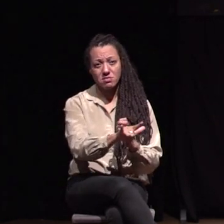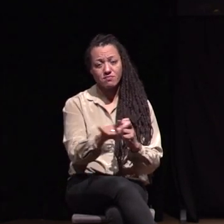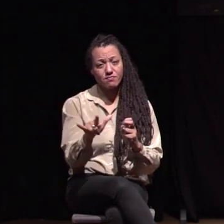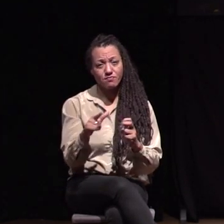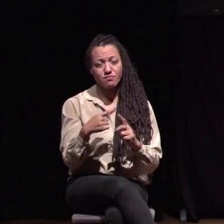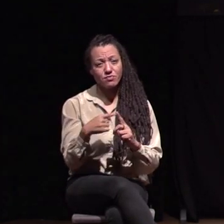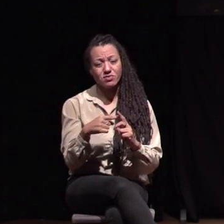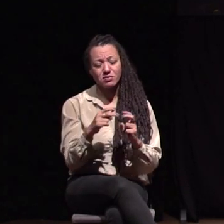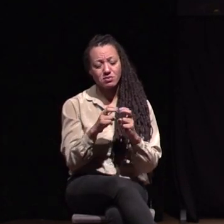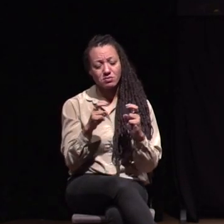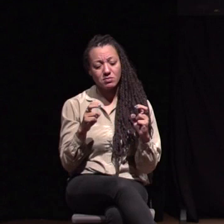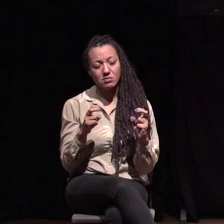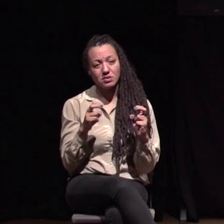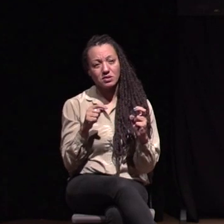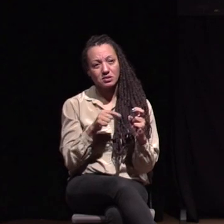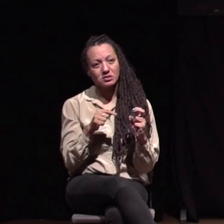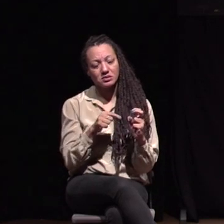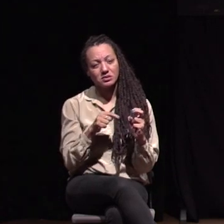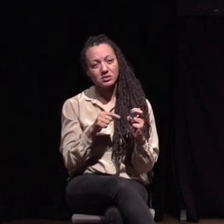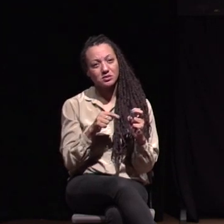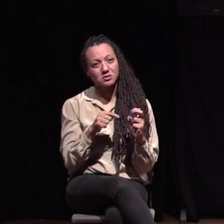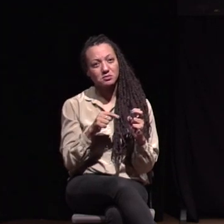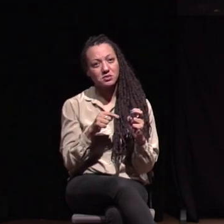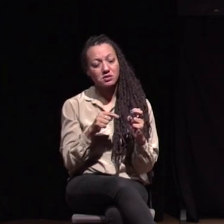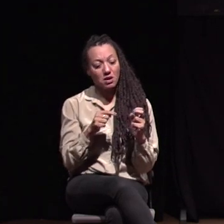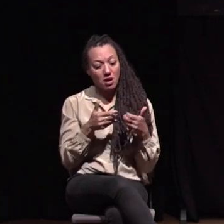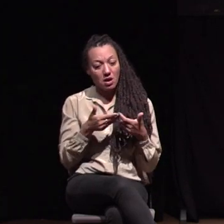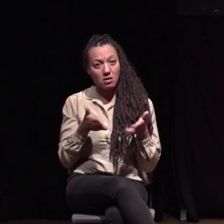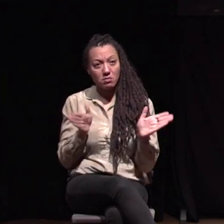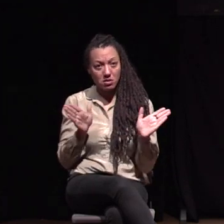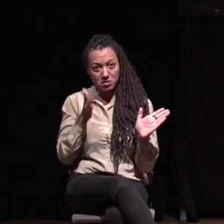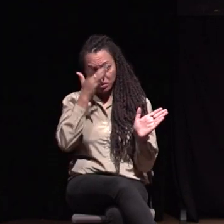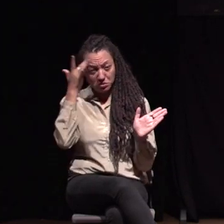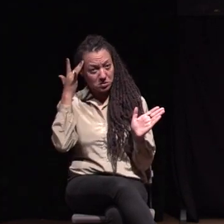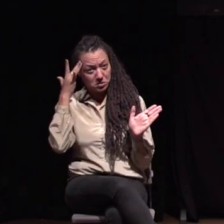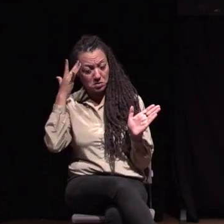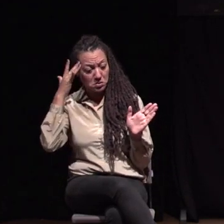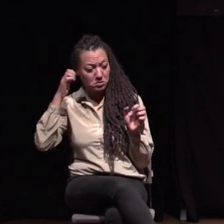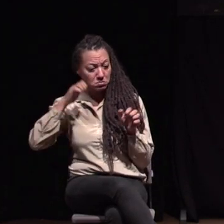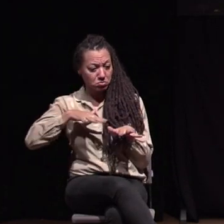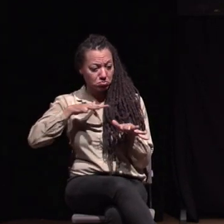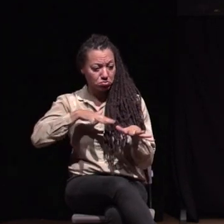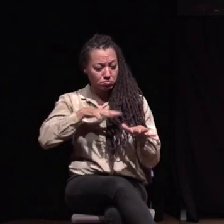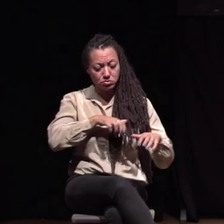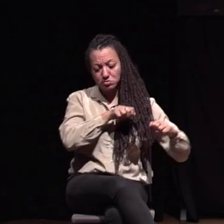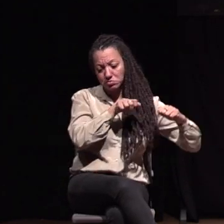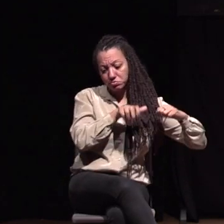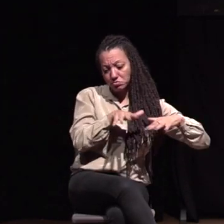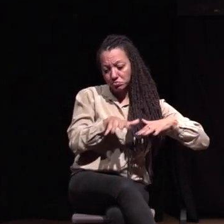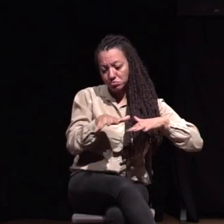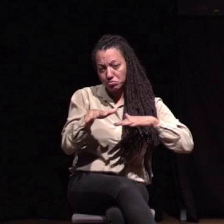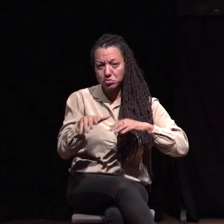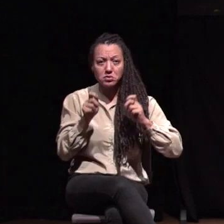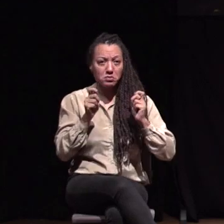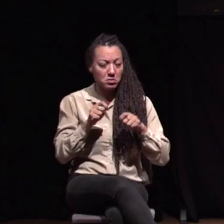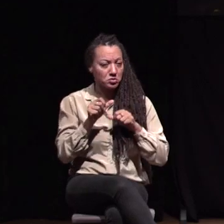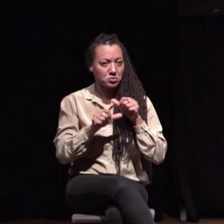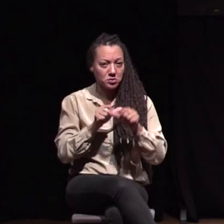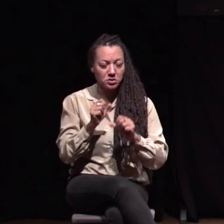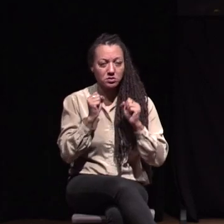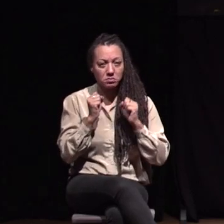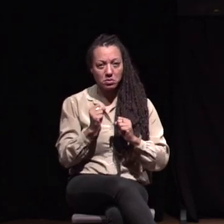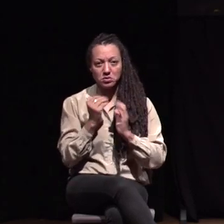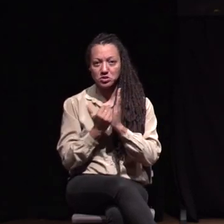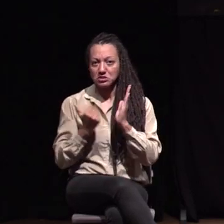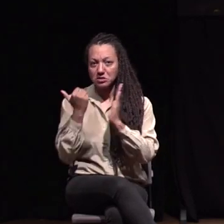que ele se oferece a esses abusos e se oferece ao progresso, à mudança, aos